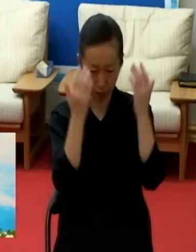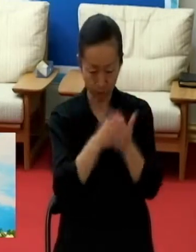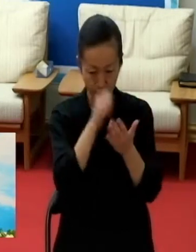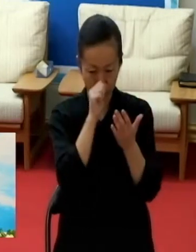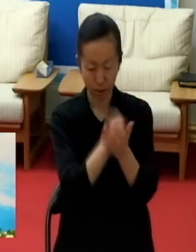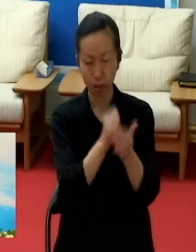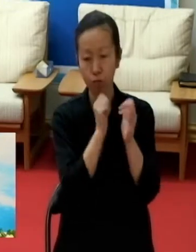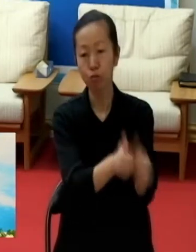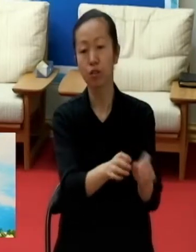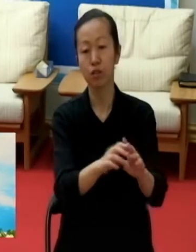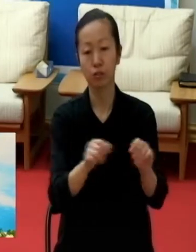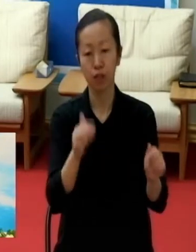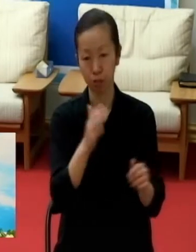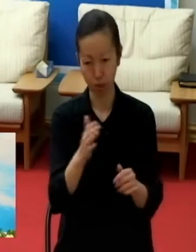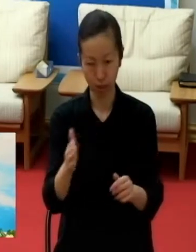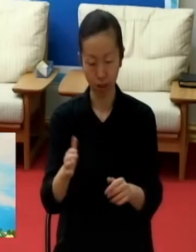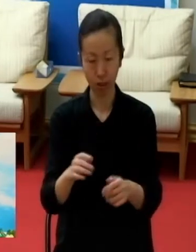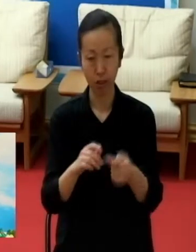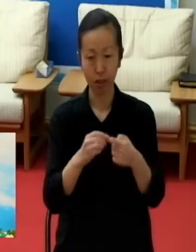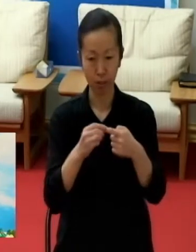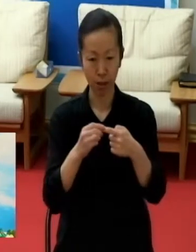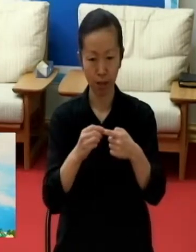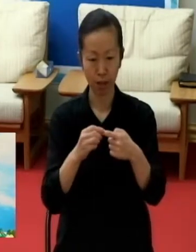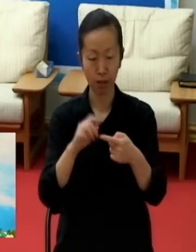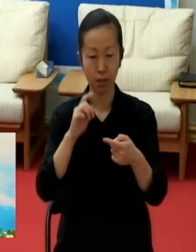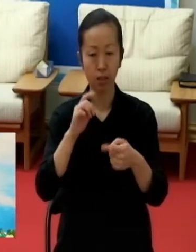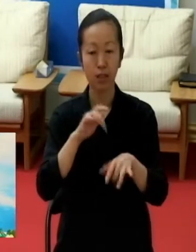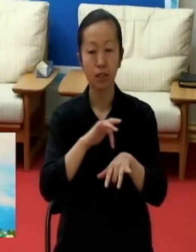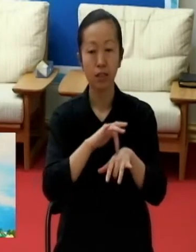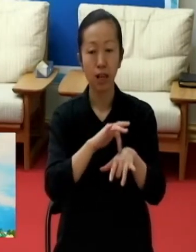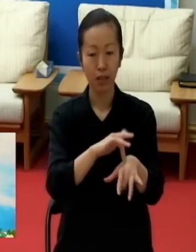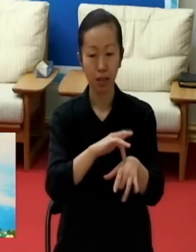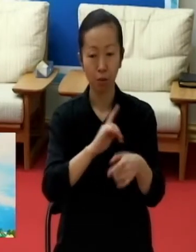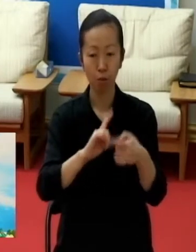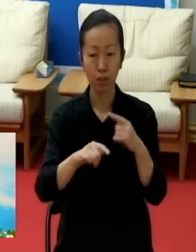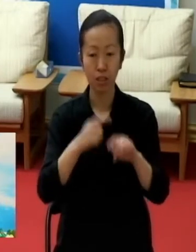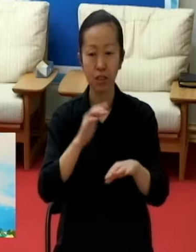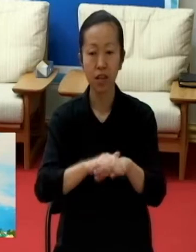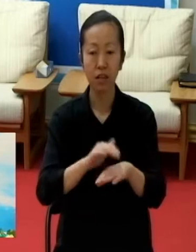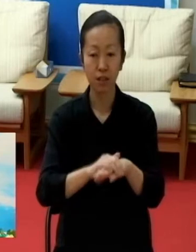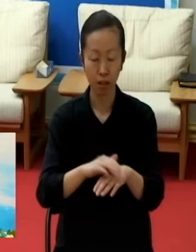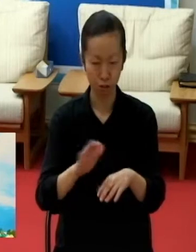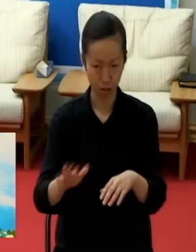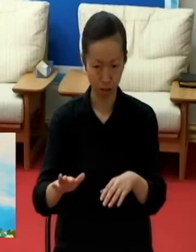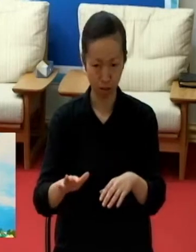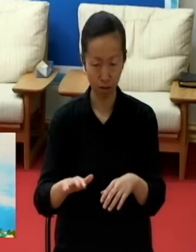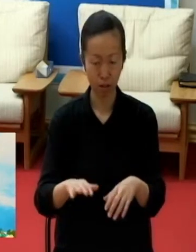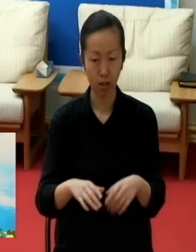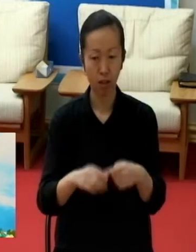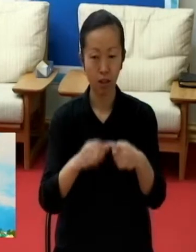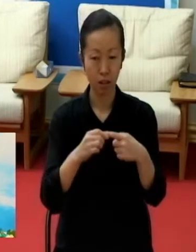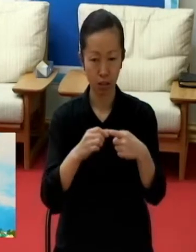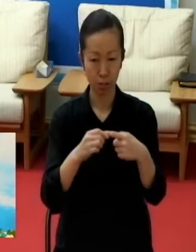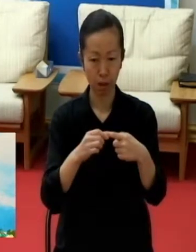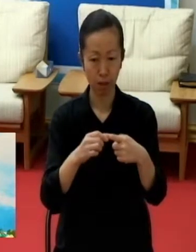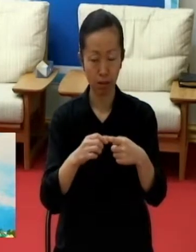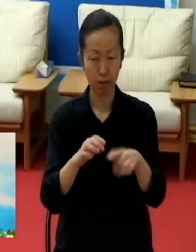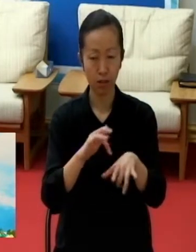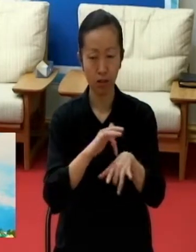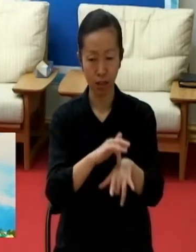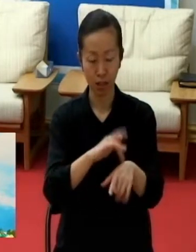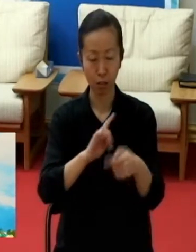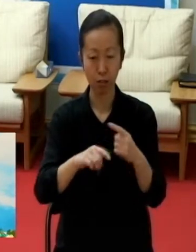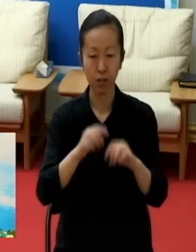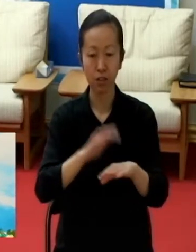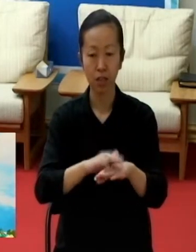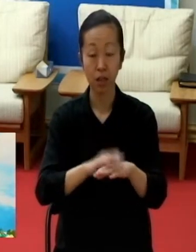첫째, 사단의 전략입니다. 一番です。サタンの戦略です。 어떻게 해서든지 사단은 복음을 모르도록 합니다. サタン